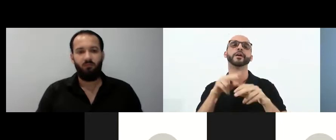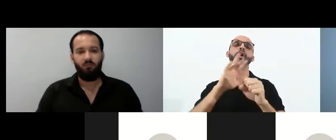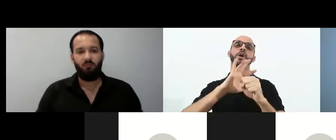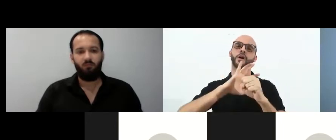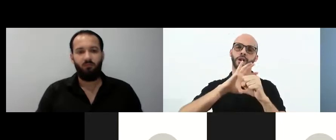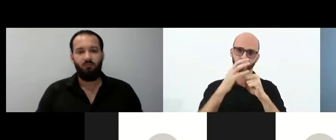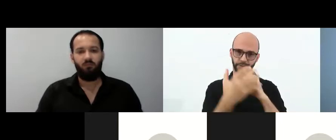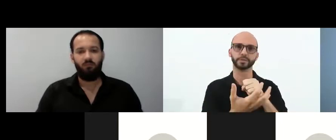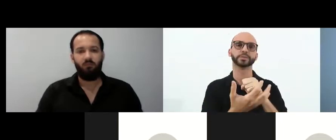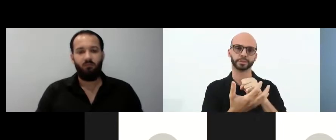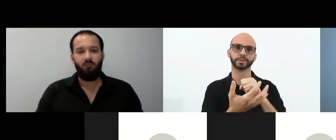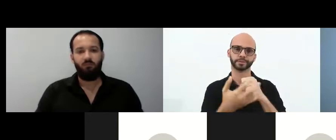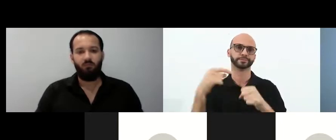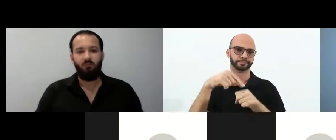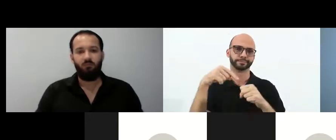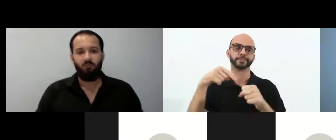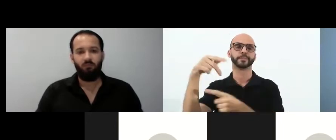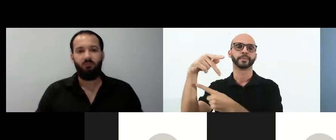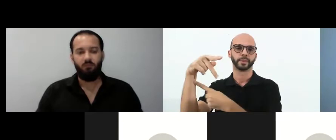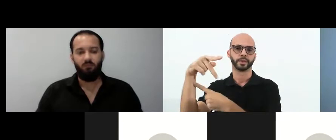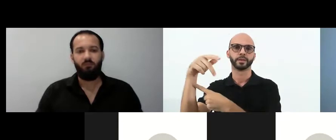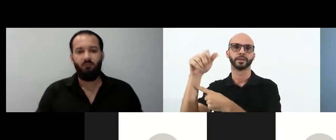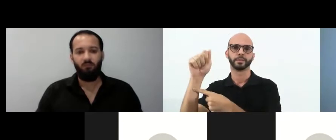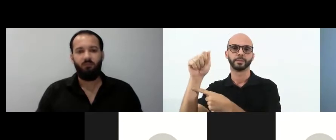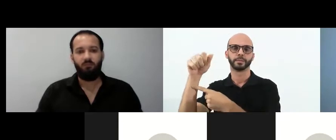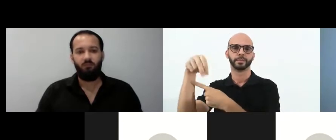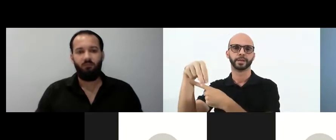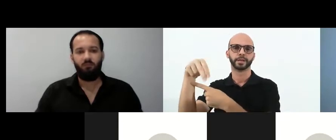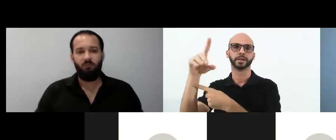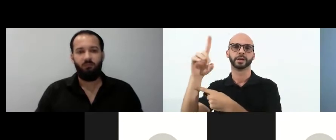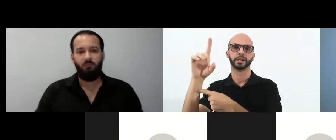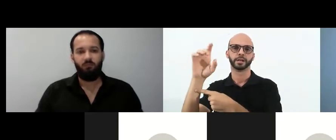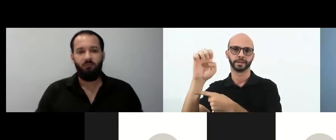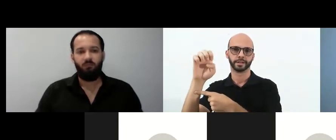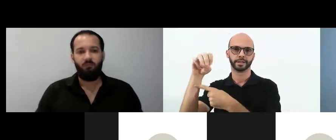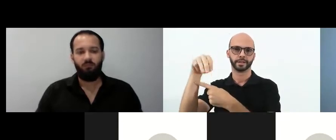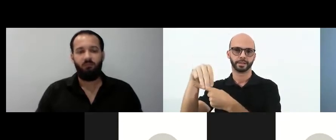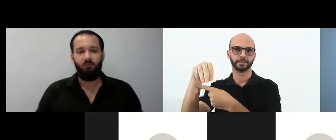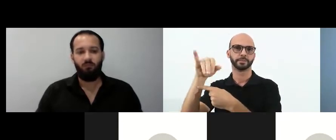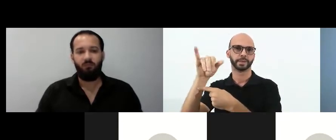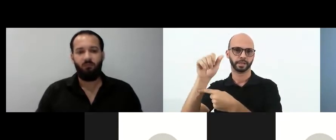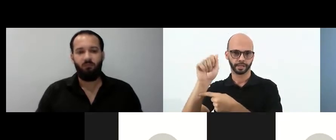EAD. Então, por isso, devido a essa questão da pandemia,